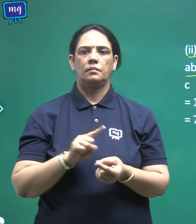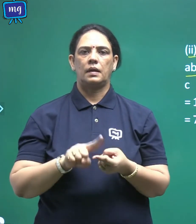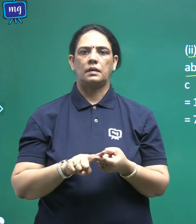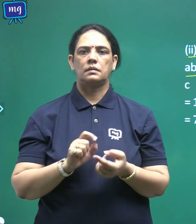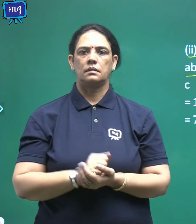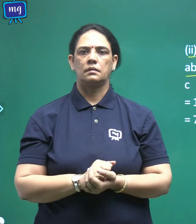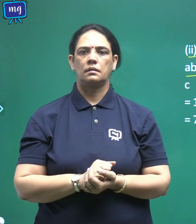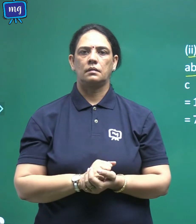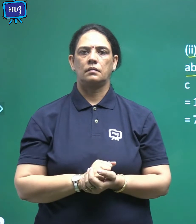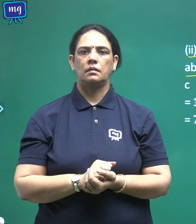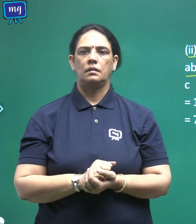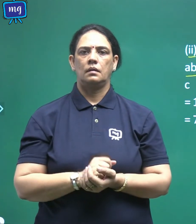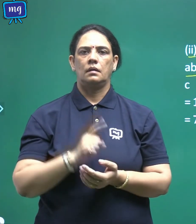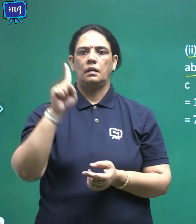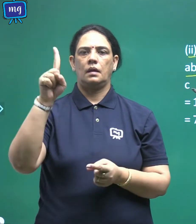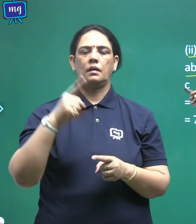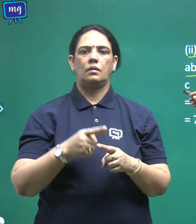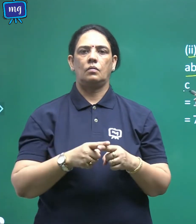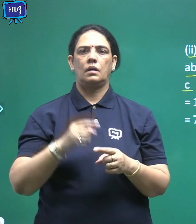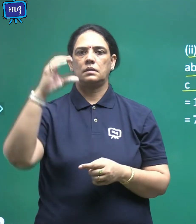प्लस 1 गुणा सी